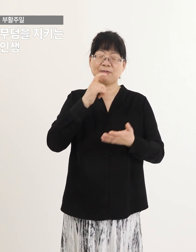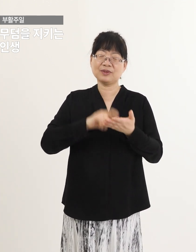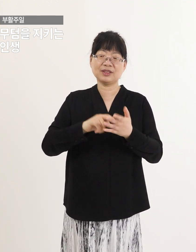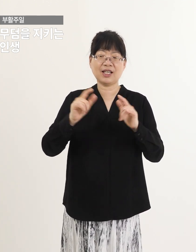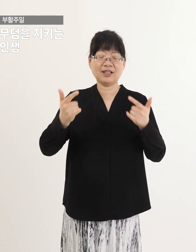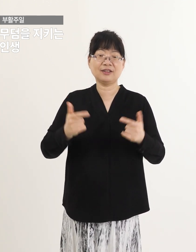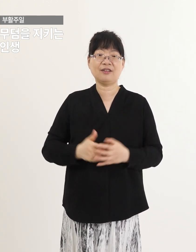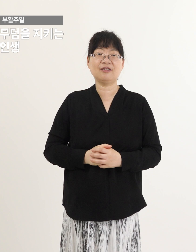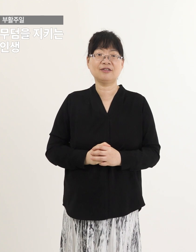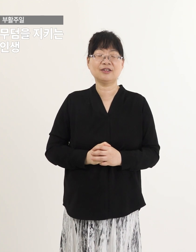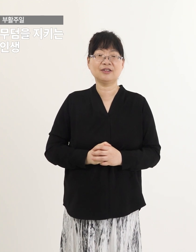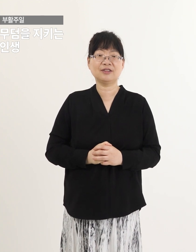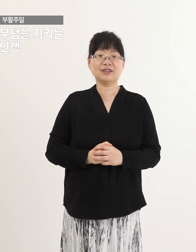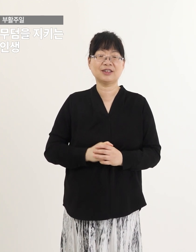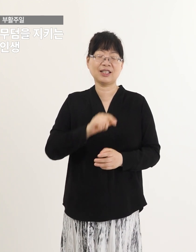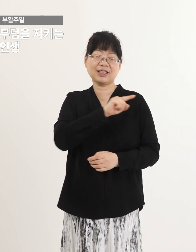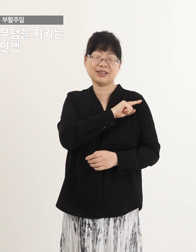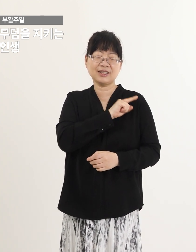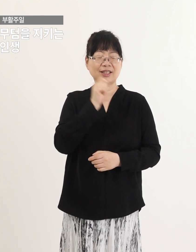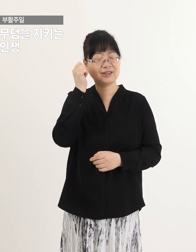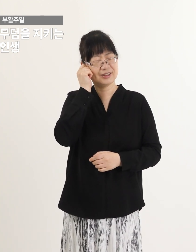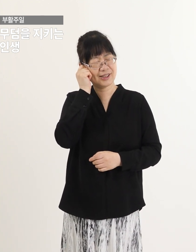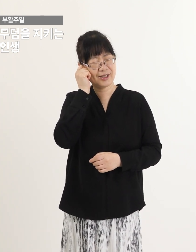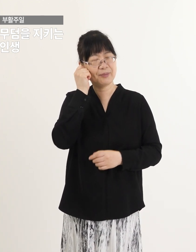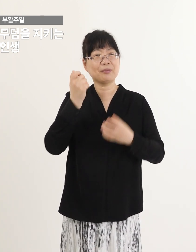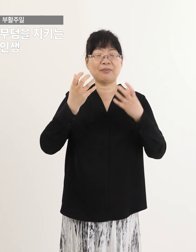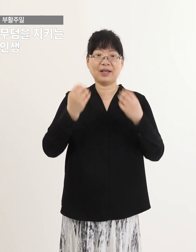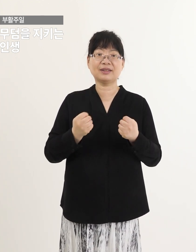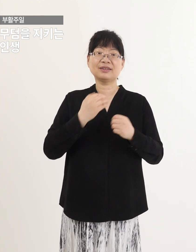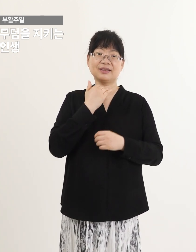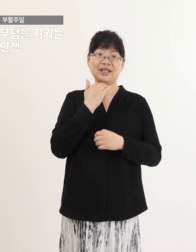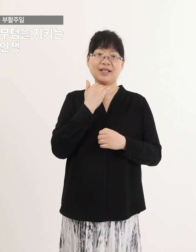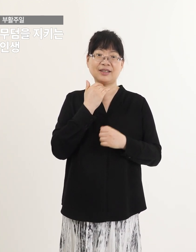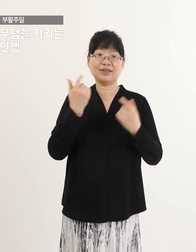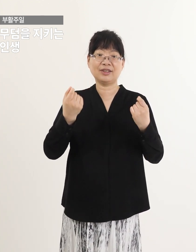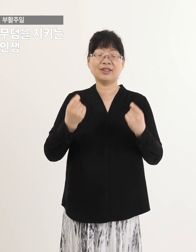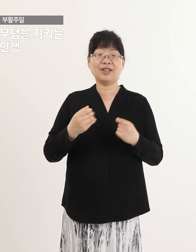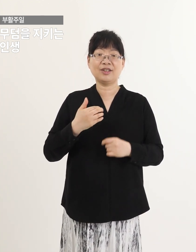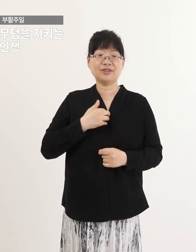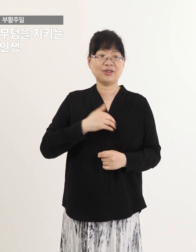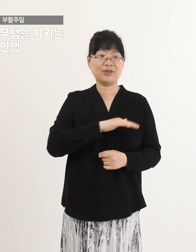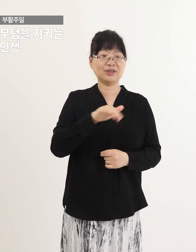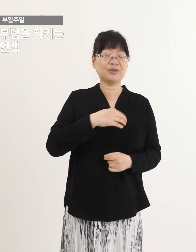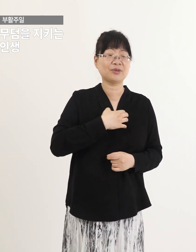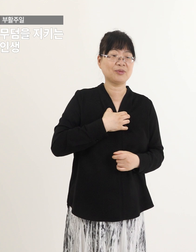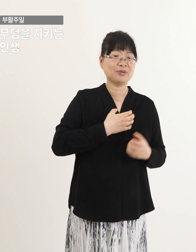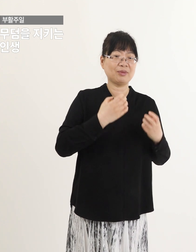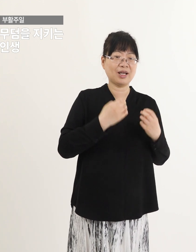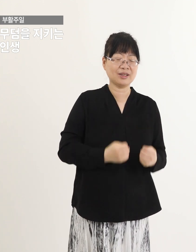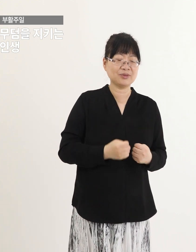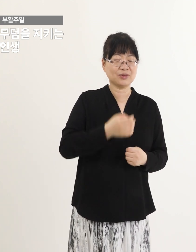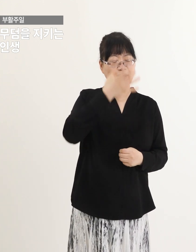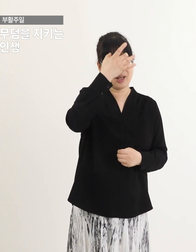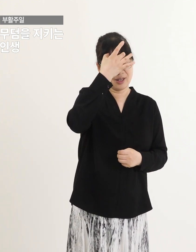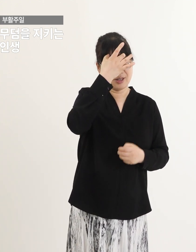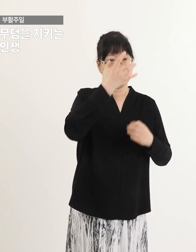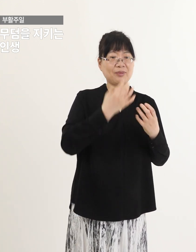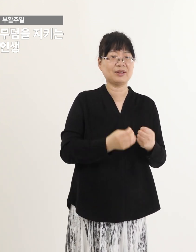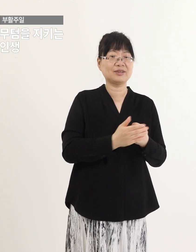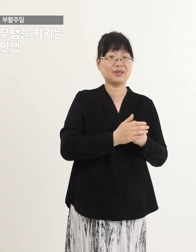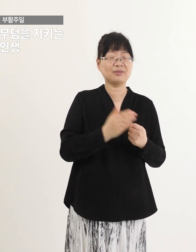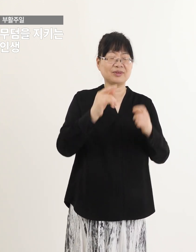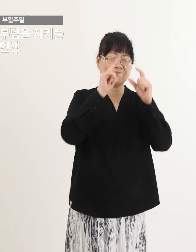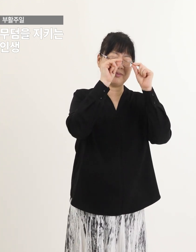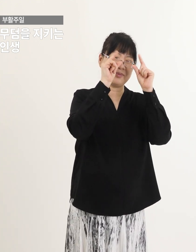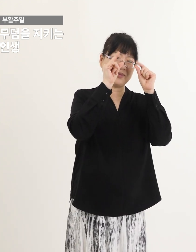아세요? 가장 잠이 많은 나이거든요. 저희들은 염려도 많고 근심도 많으니까 잠이 안